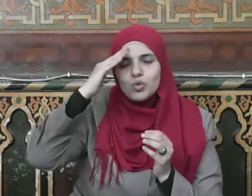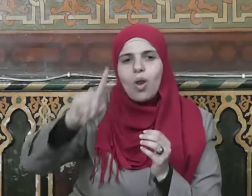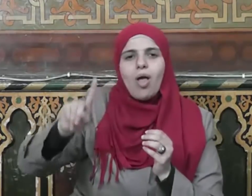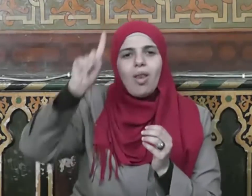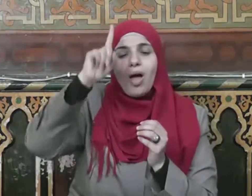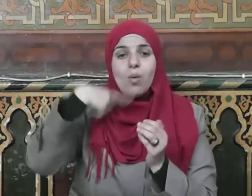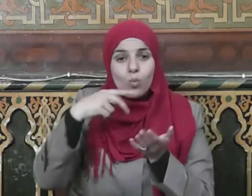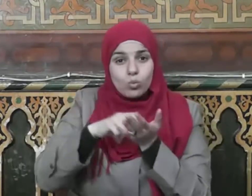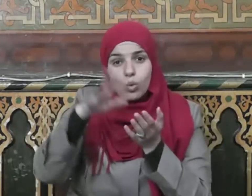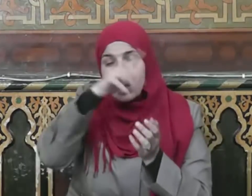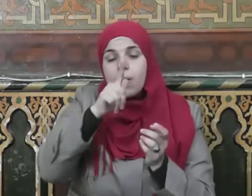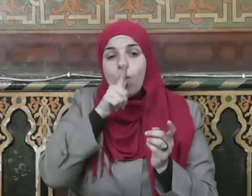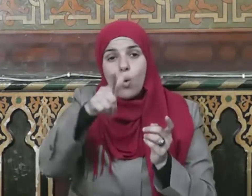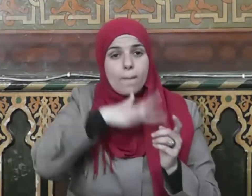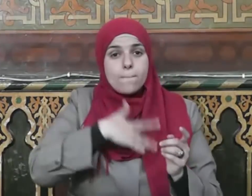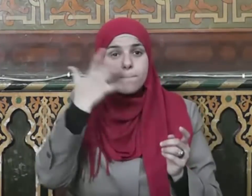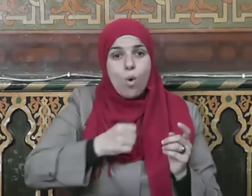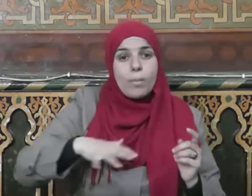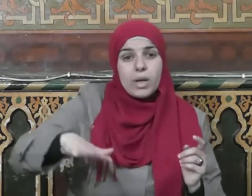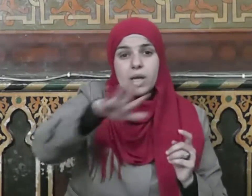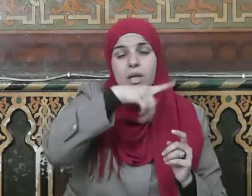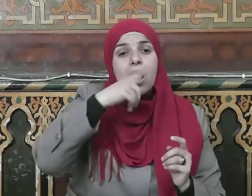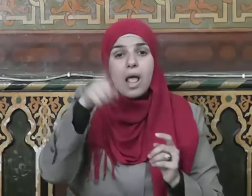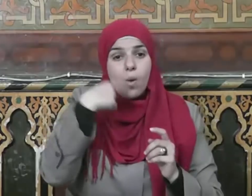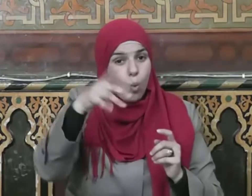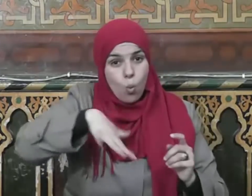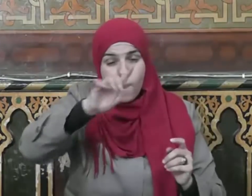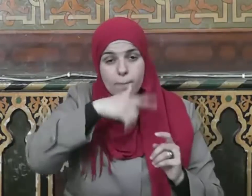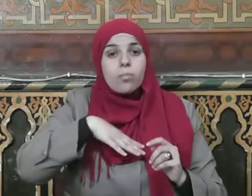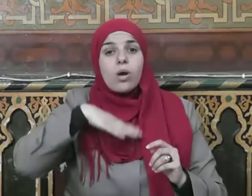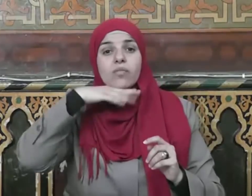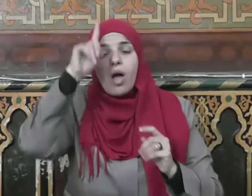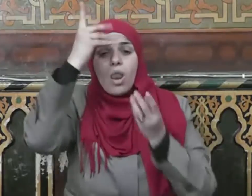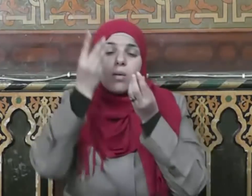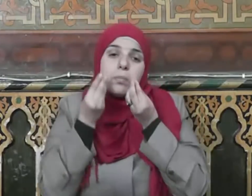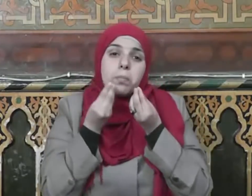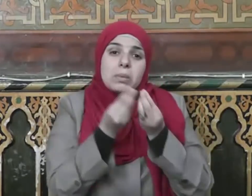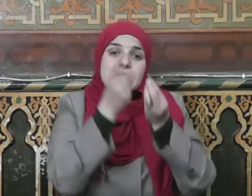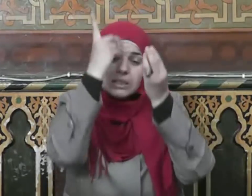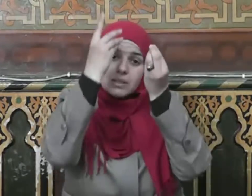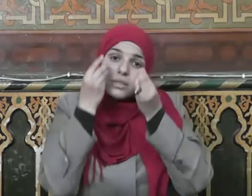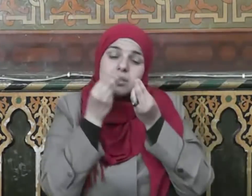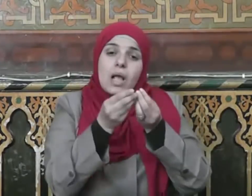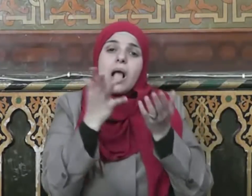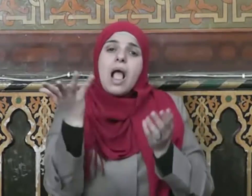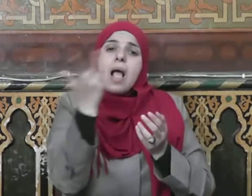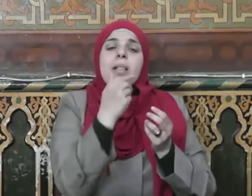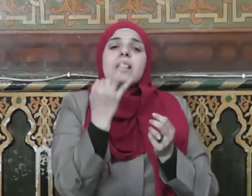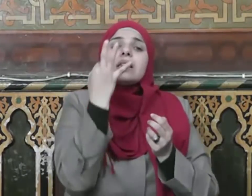تقول للمؤمنين: ألن يكفيكم أن يمدكم ربكم بثلاثة آلاف